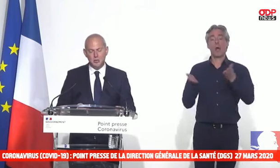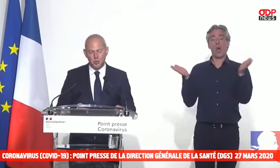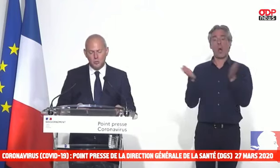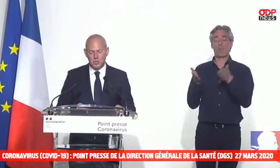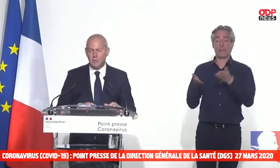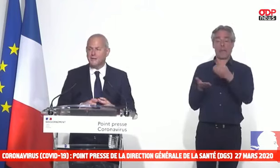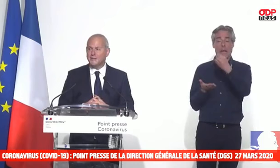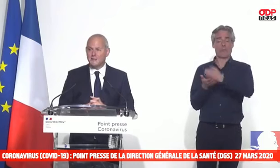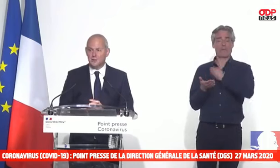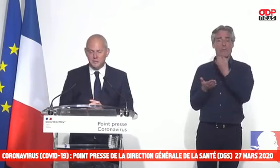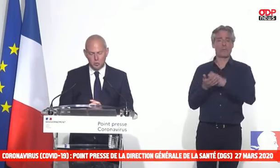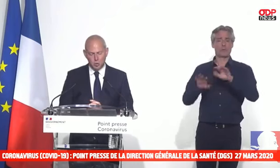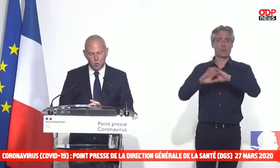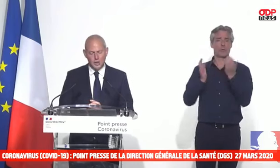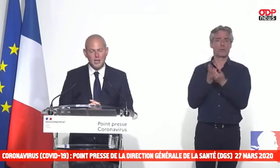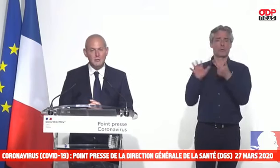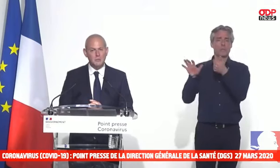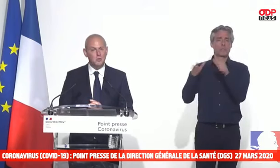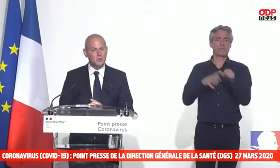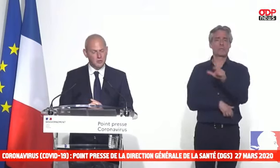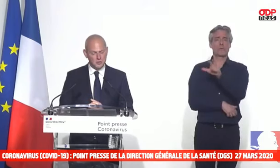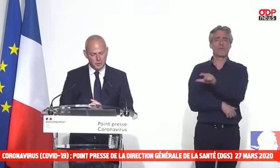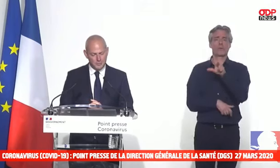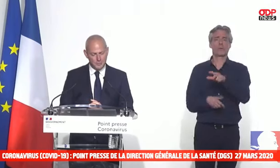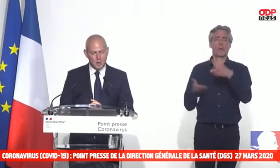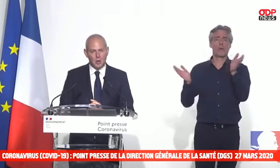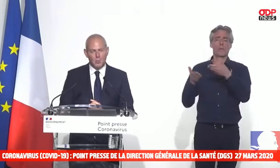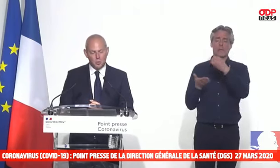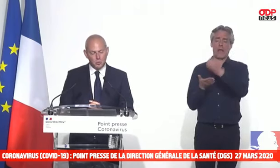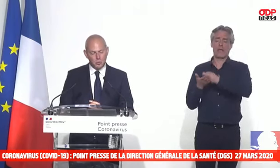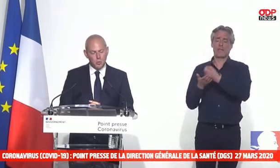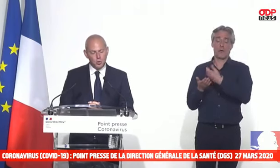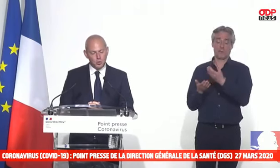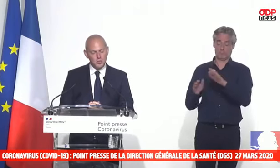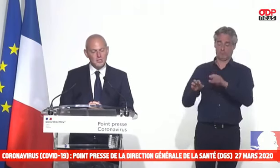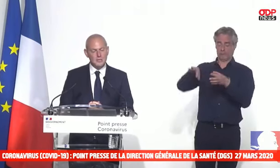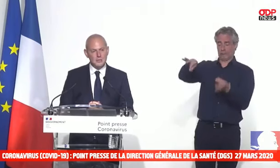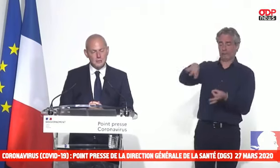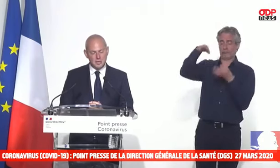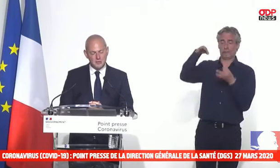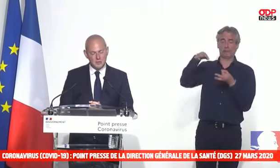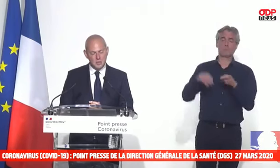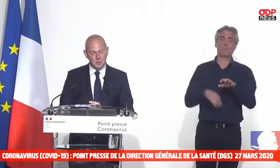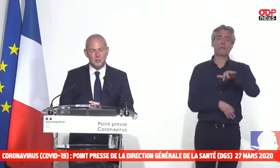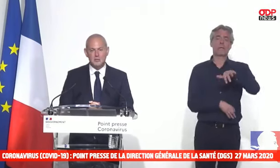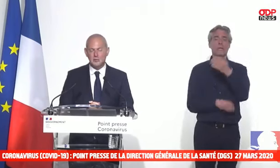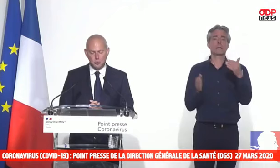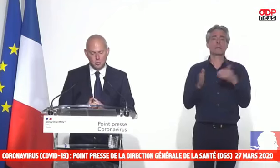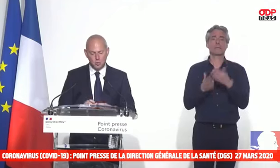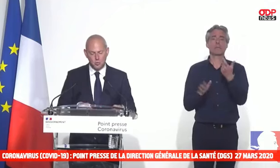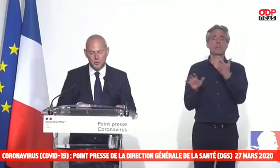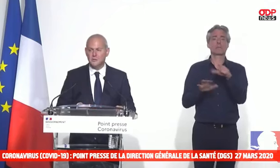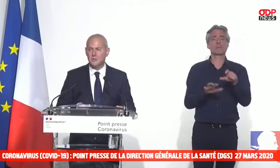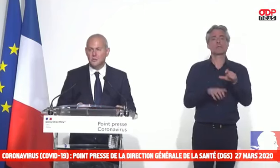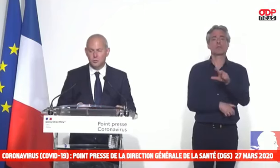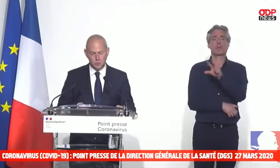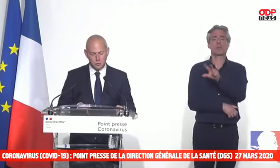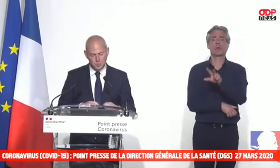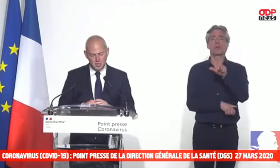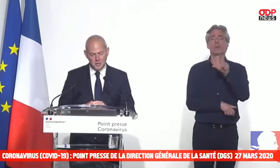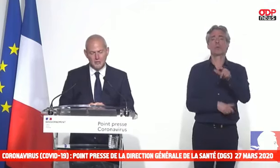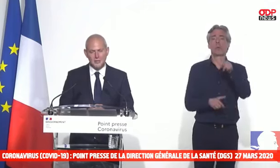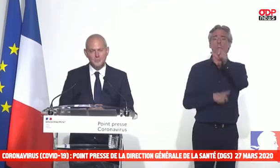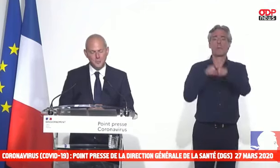qui nous est remontée par 623 établissements de santé montre qu'aujourd'hui 15 732 personnes